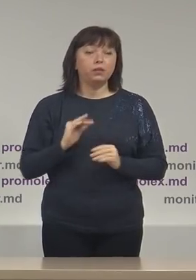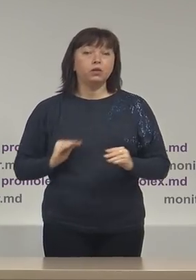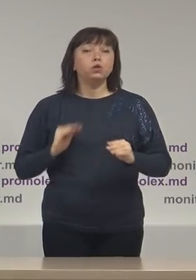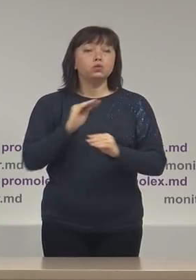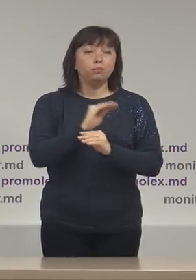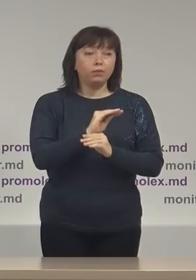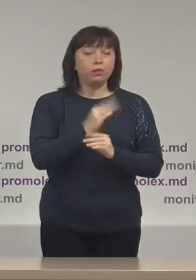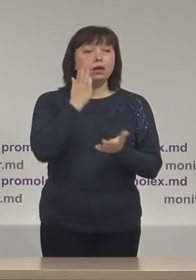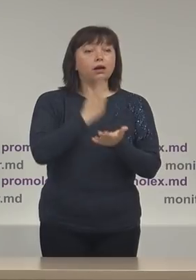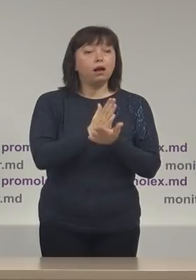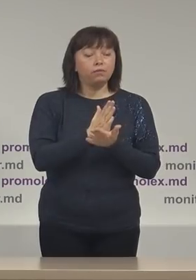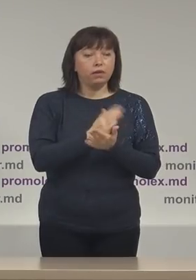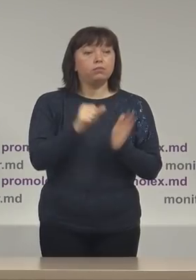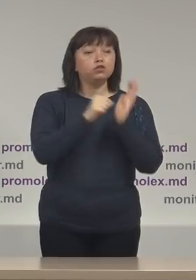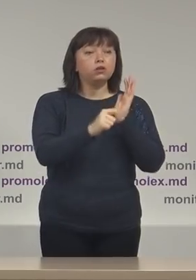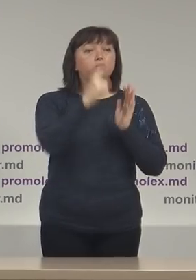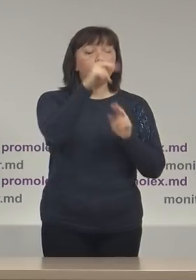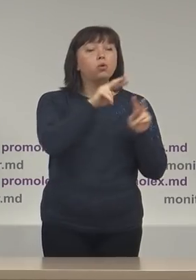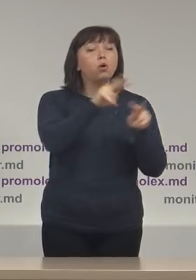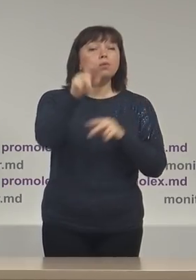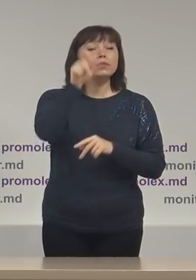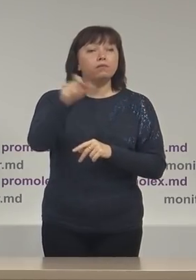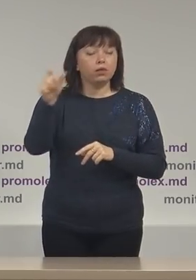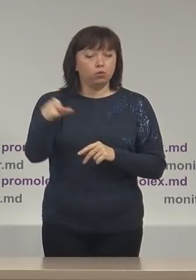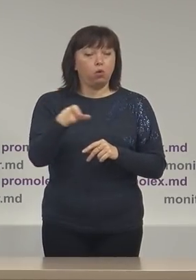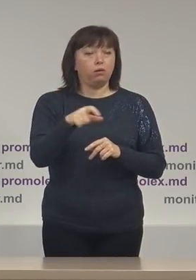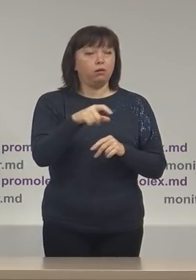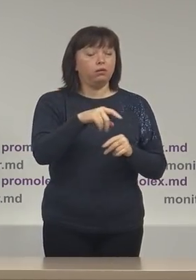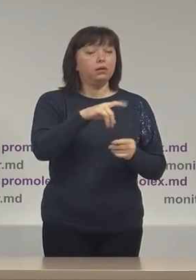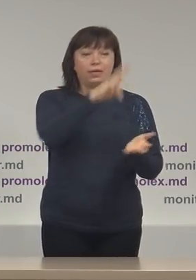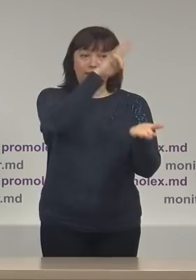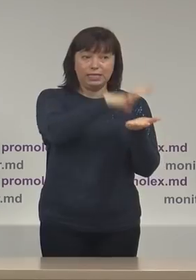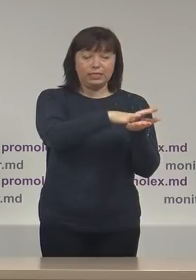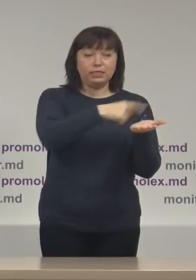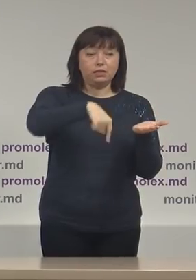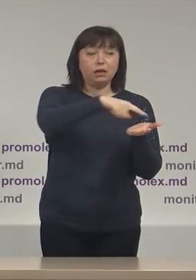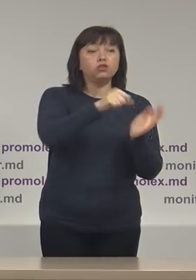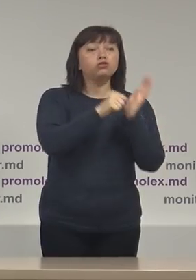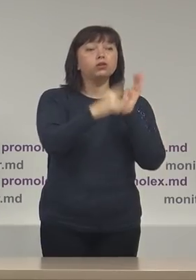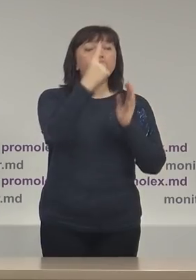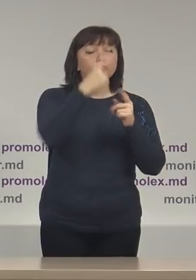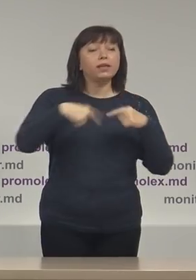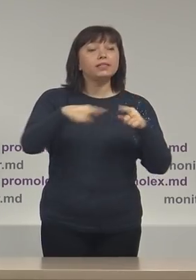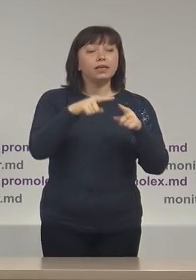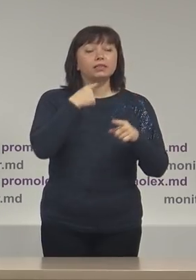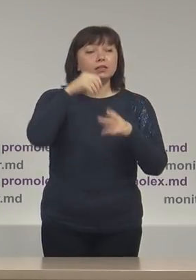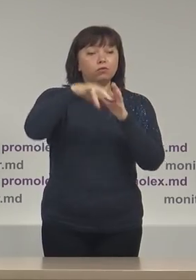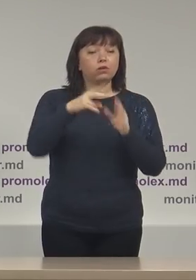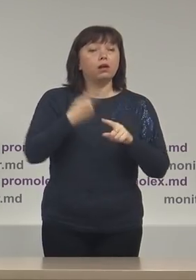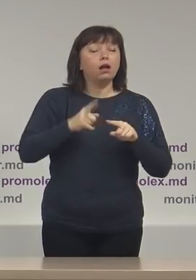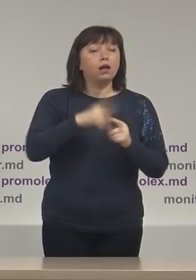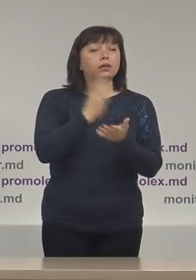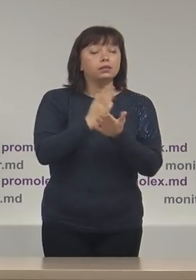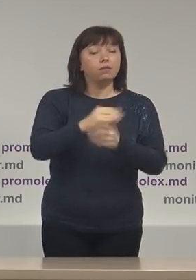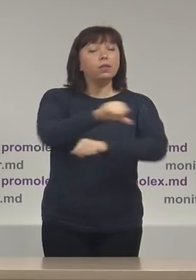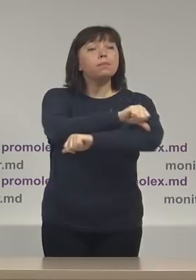Suplimentar, noi avem 61 de observatori statici în 61 secții de votare amplasate